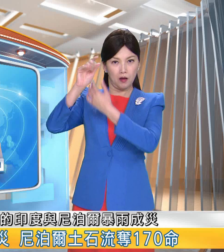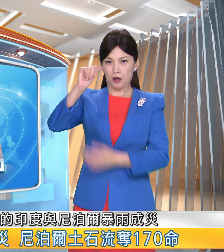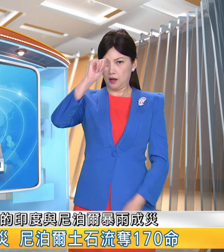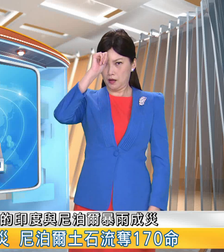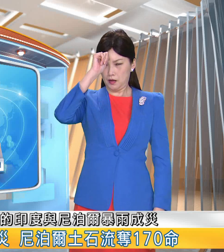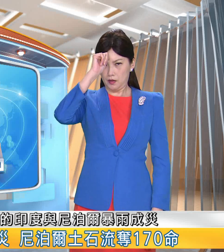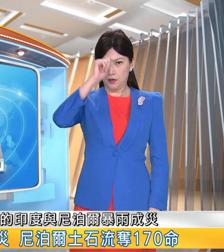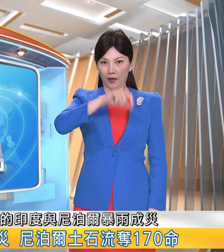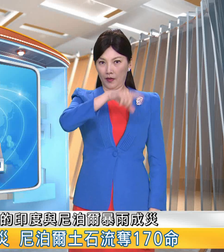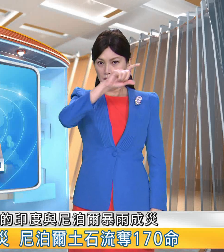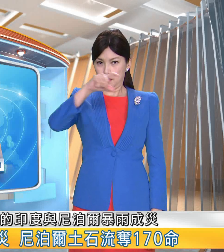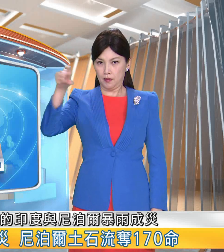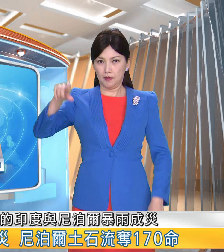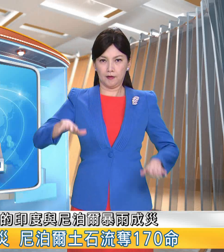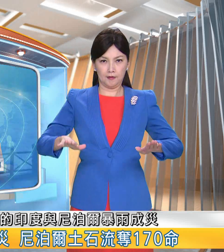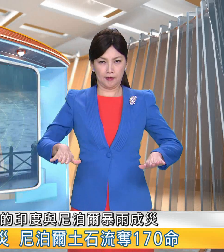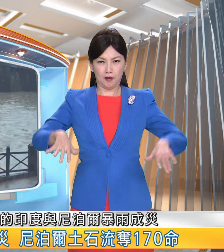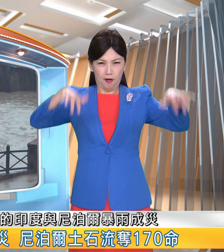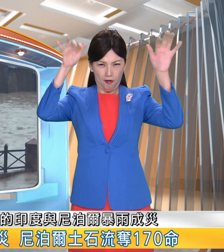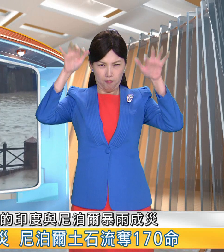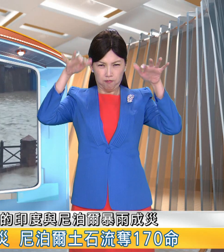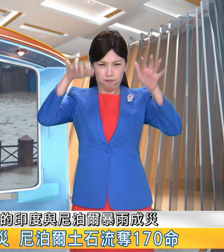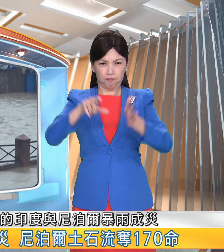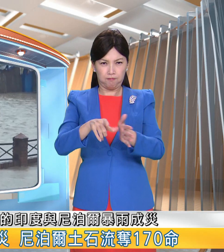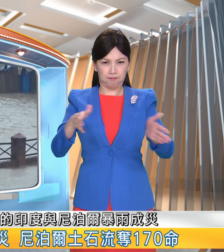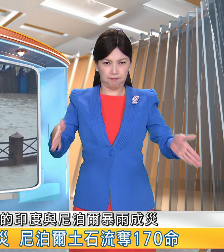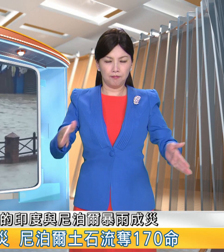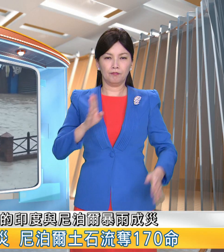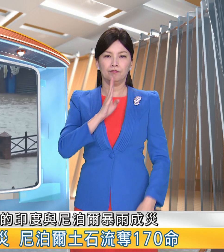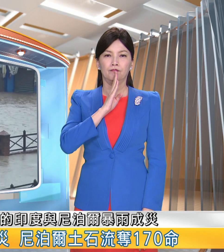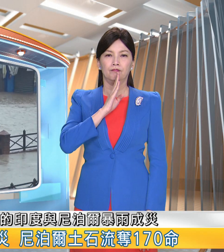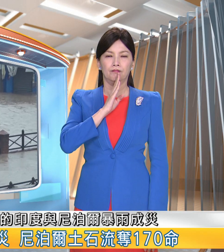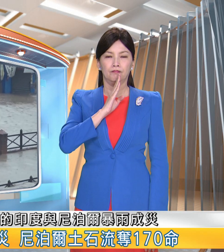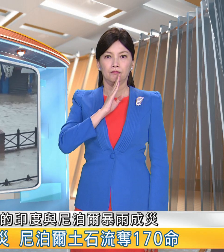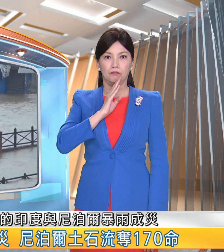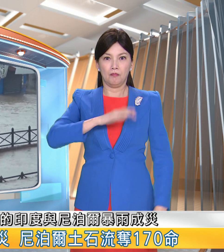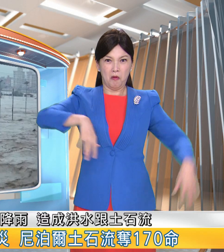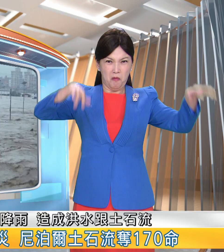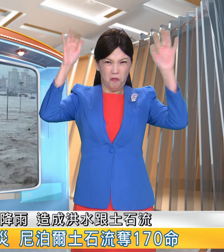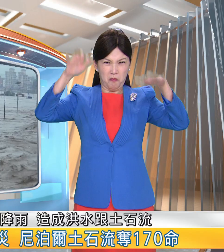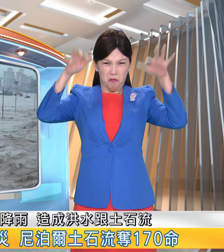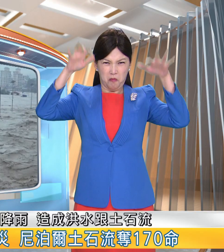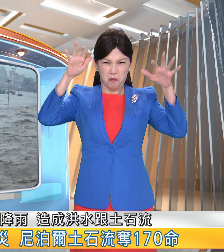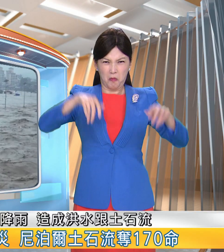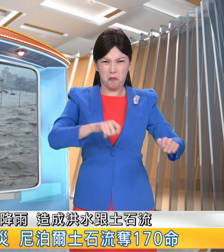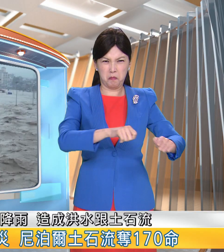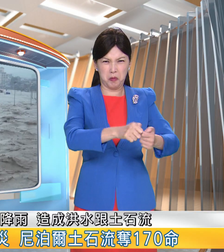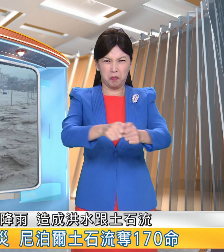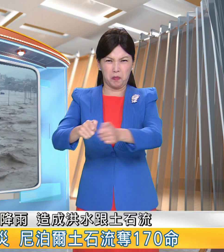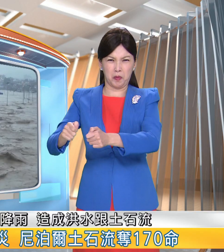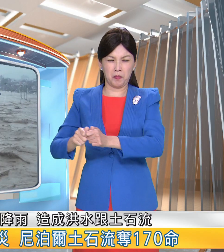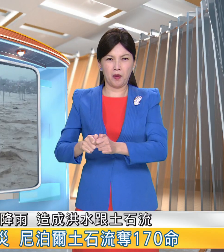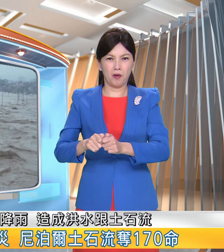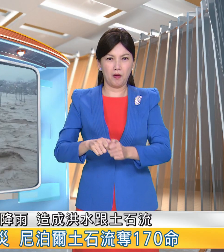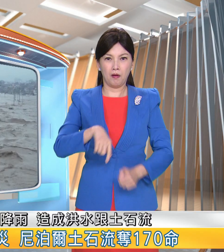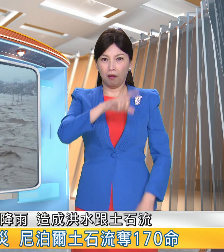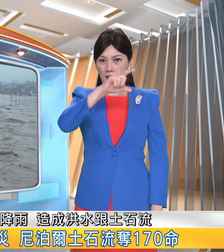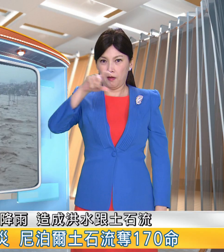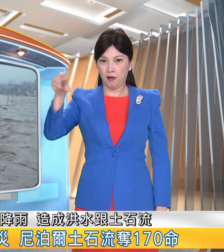目前处于雨季的印度与尼泊尔暴雨成灾。尼泊尔连日强降雨造成洪水跟土石